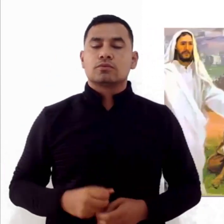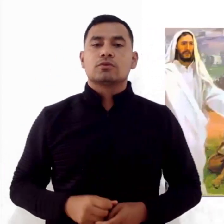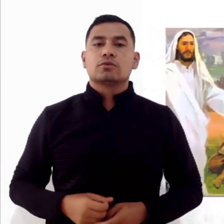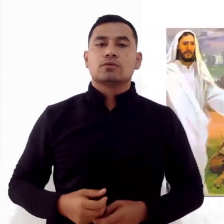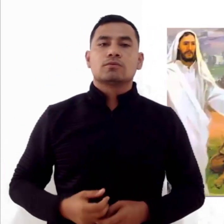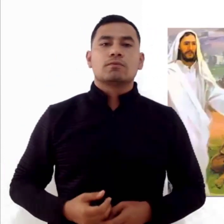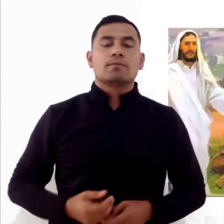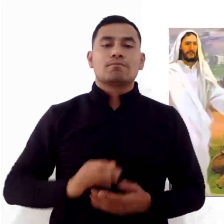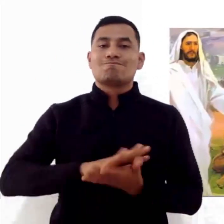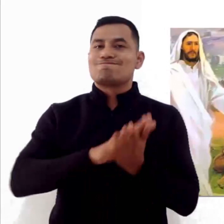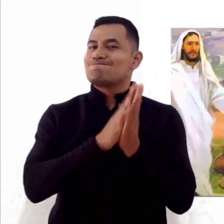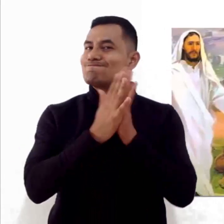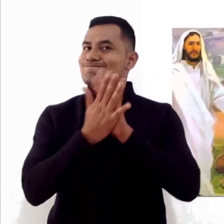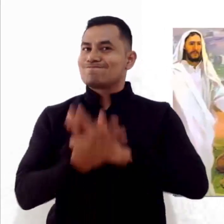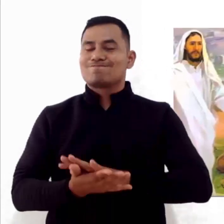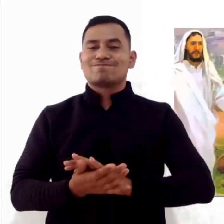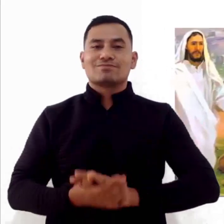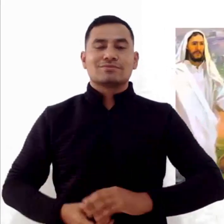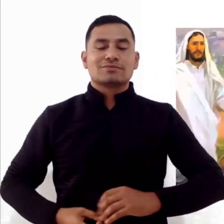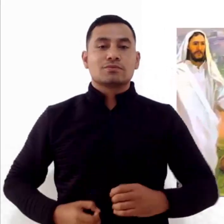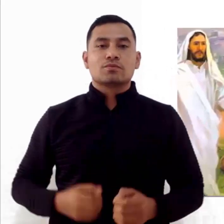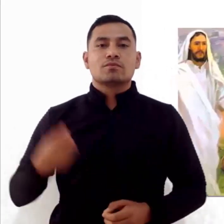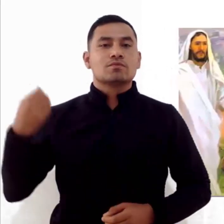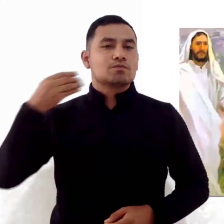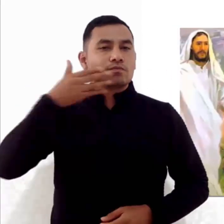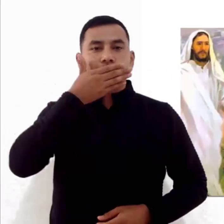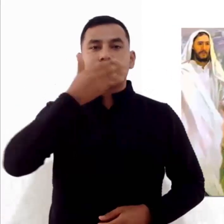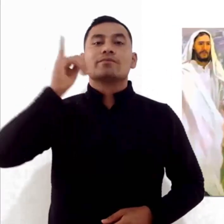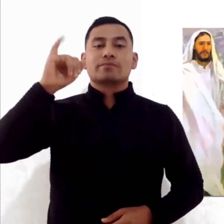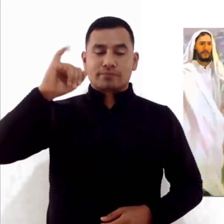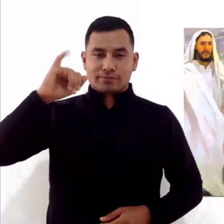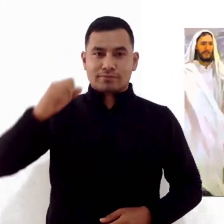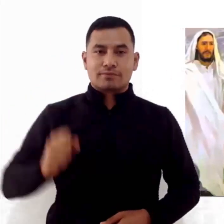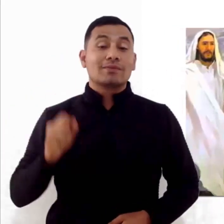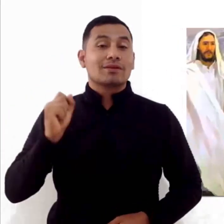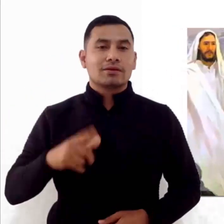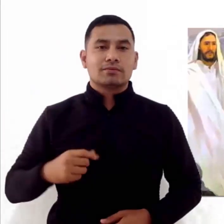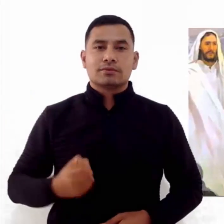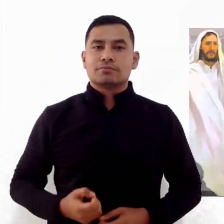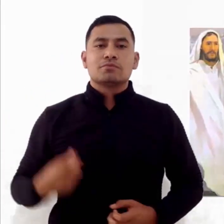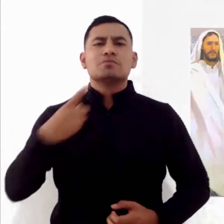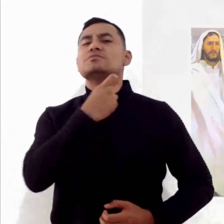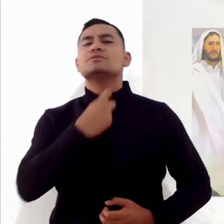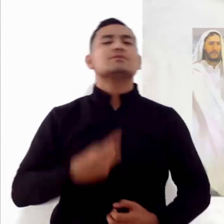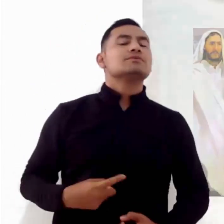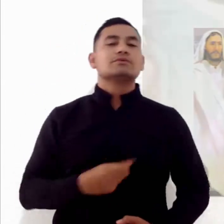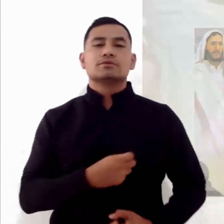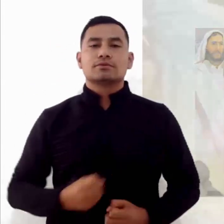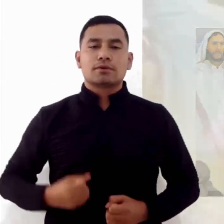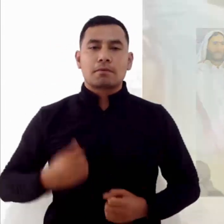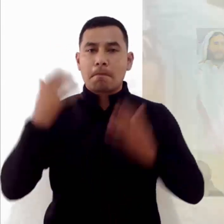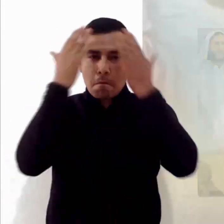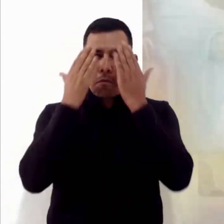recompensa. Tú, en cambio, cuando ayunes, perfúmate la cabeza y lávate la cara para que no sepa la gente que